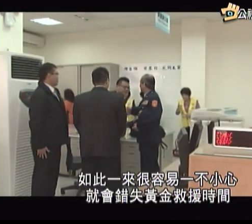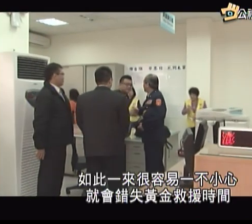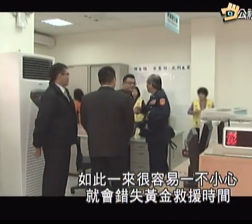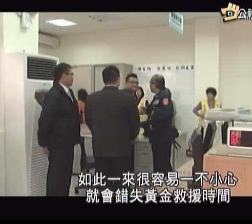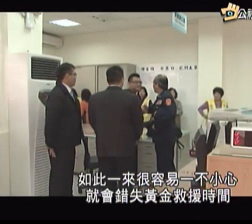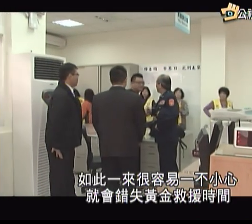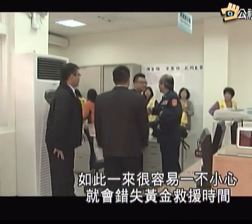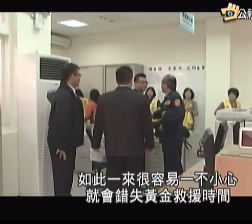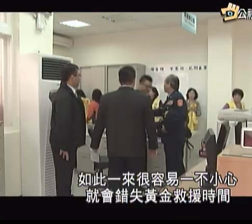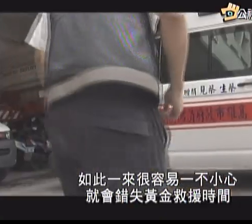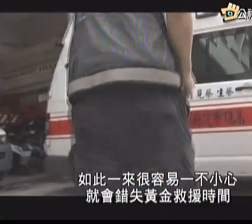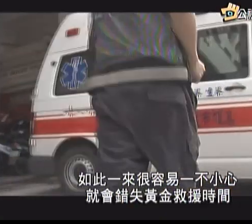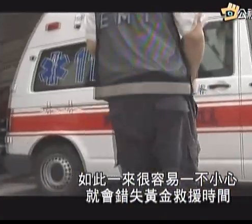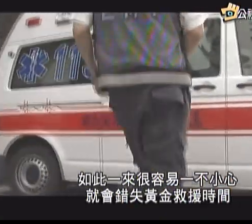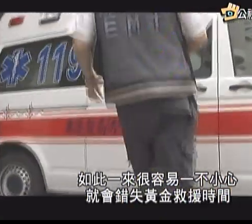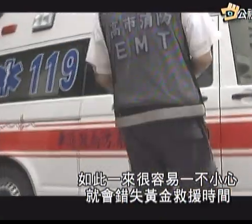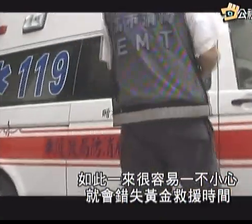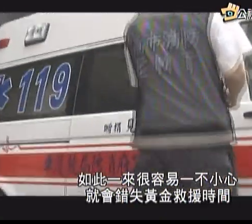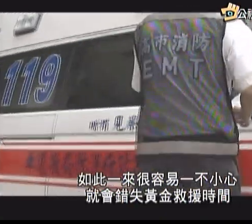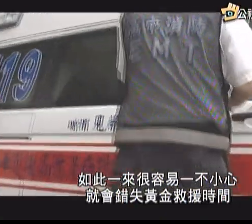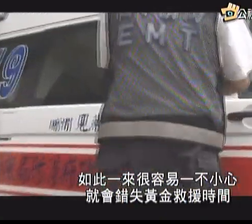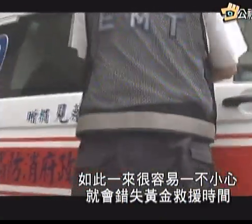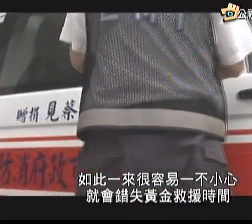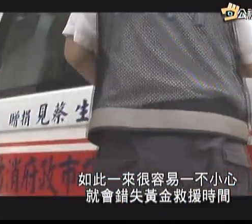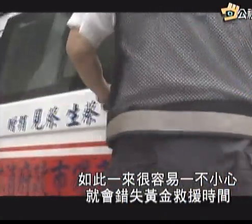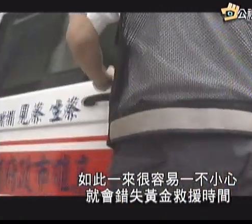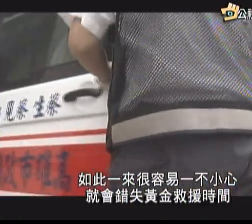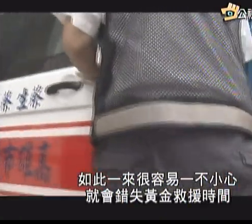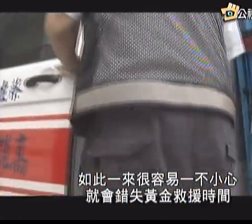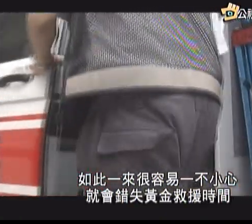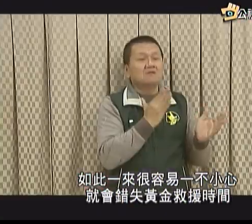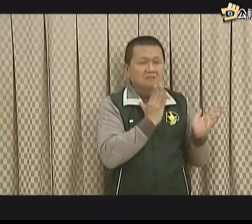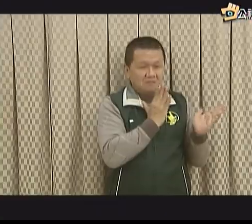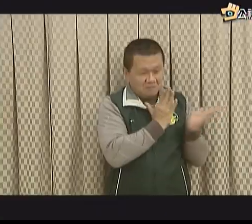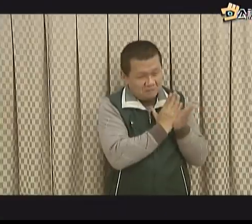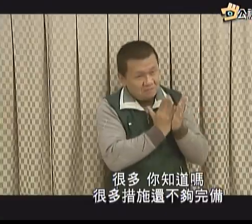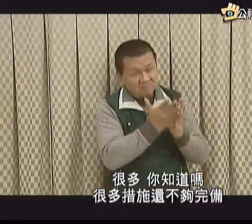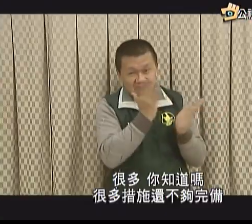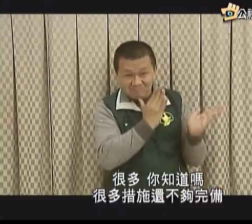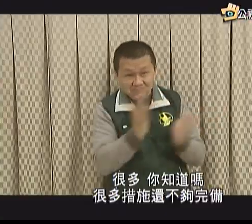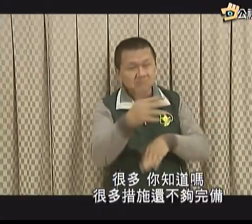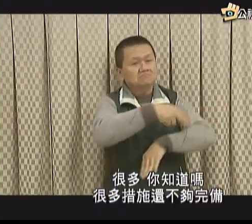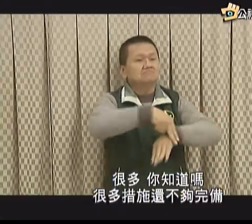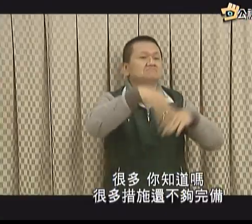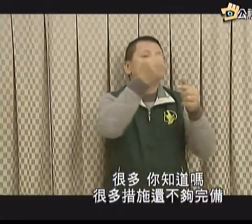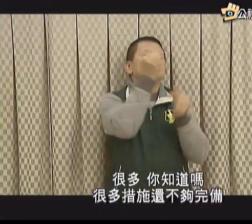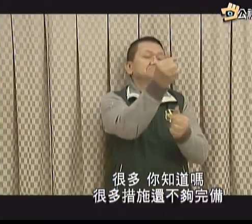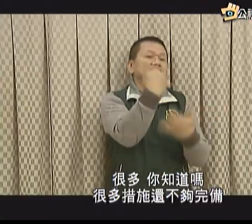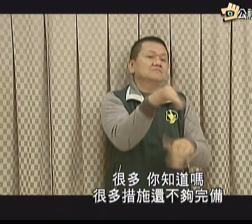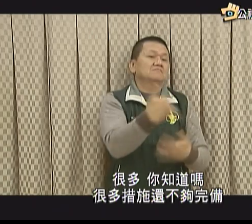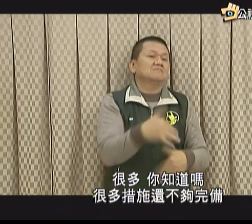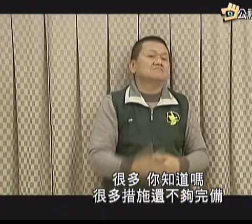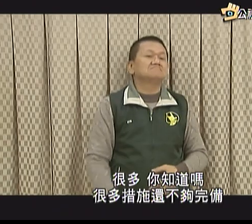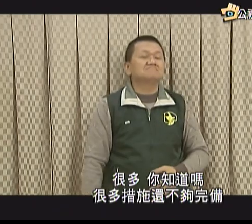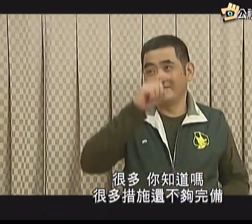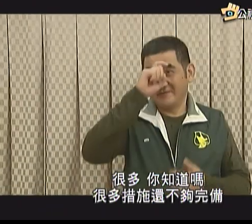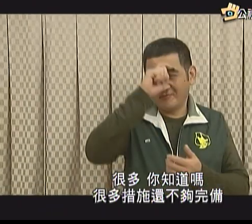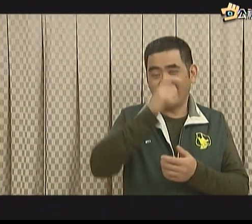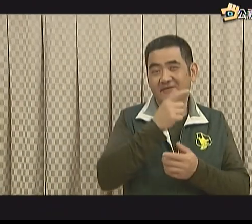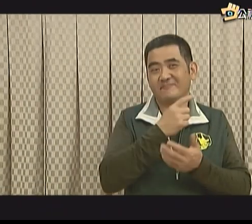此一来，很容易一不小心就会错失黄金救援时间。 很多你知道吗？很多措施还不够完备。 希